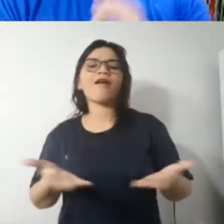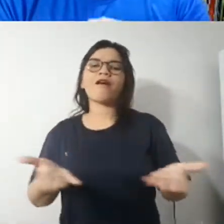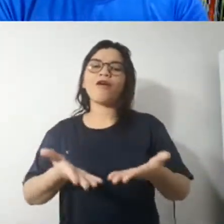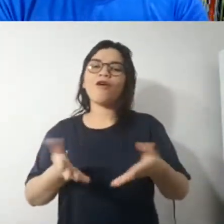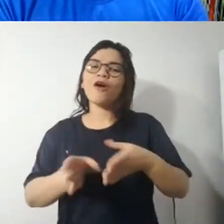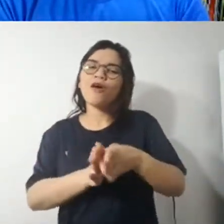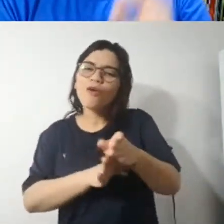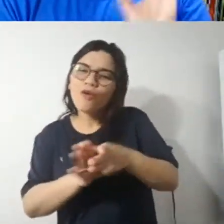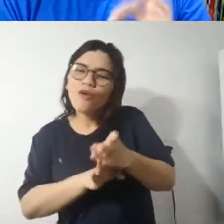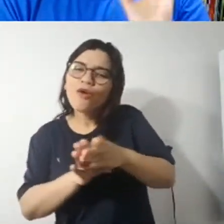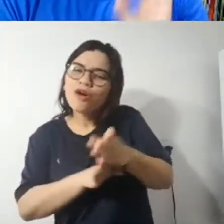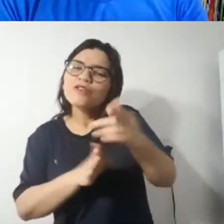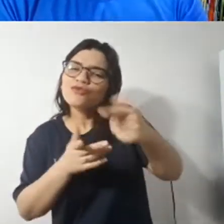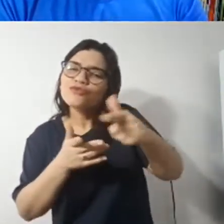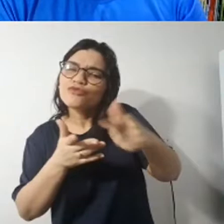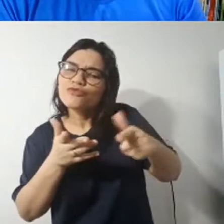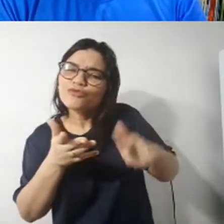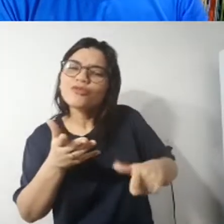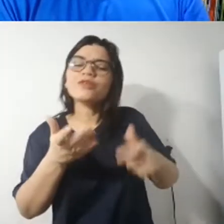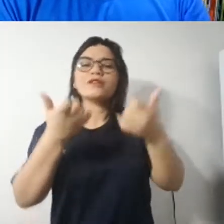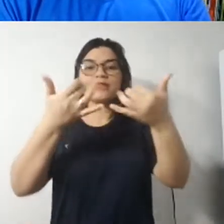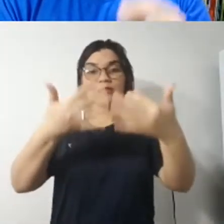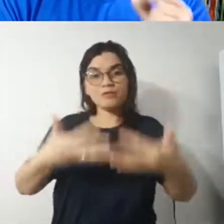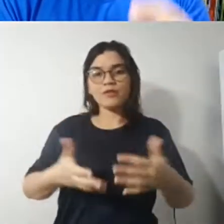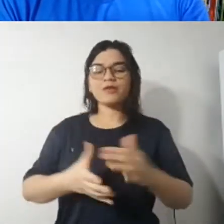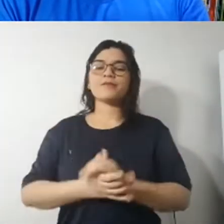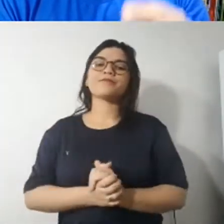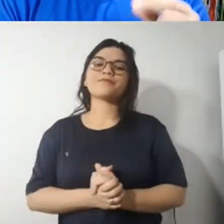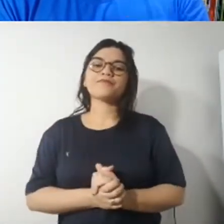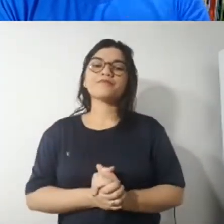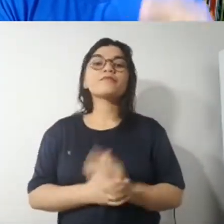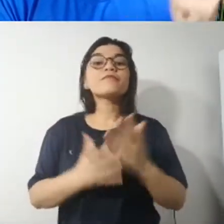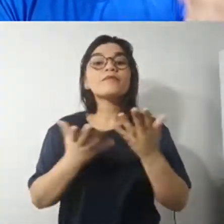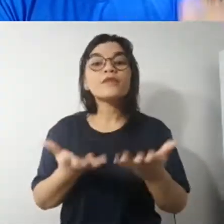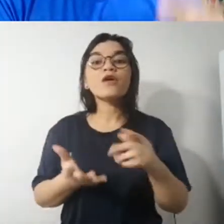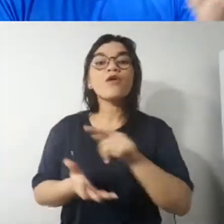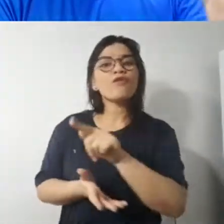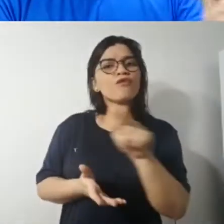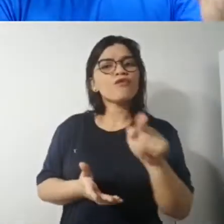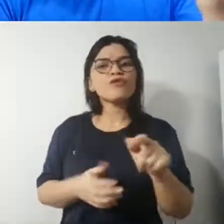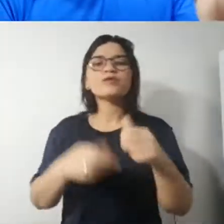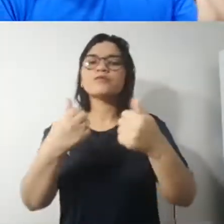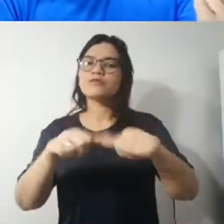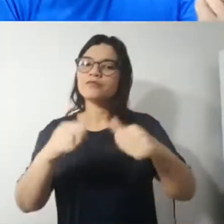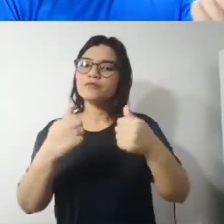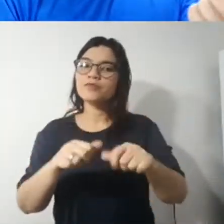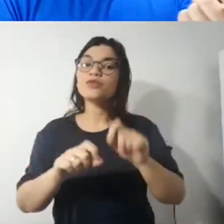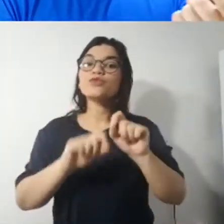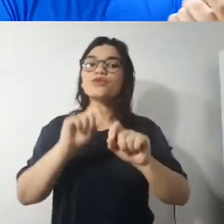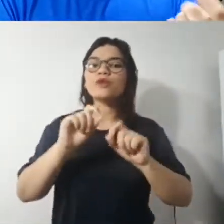conclui dizendo, finalmente, tenham todos o mesmo modo de pensar.